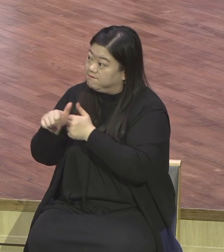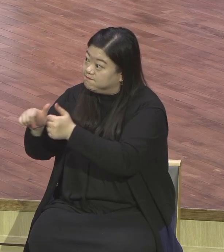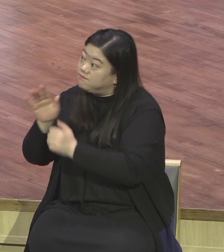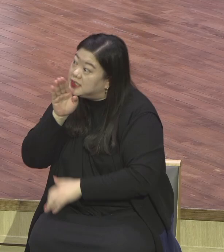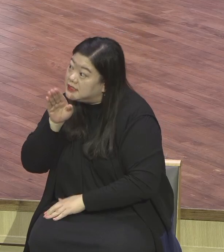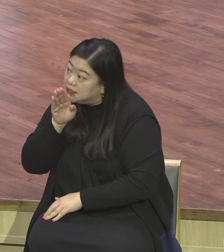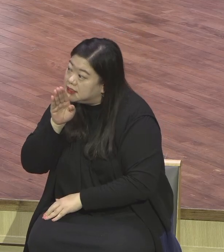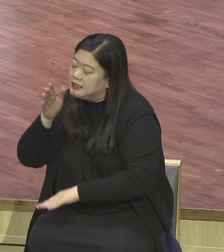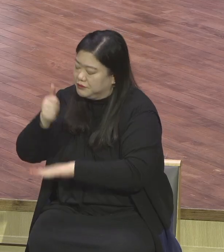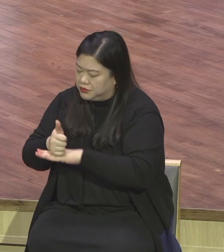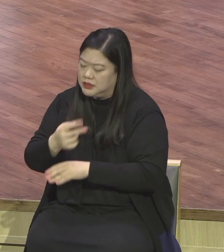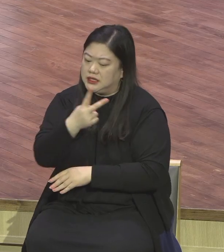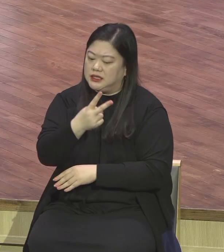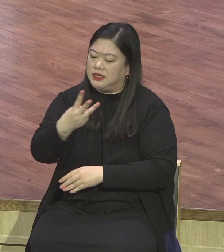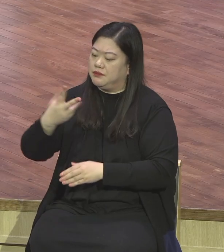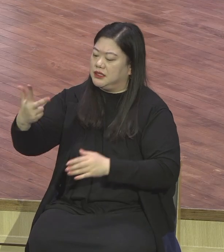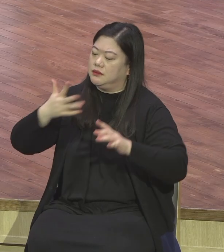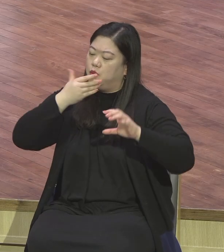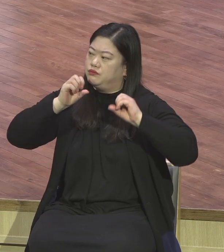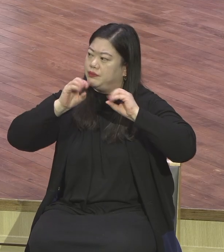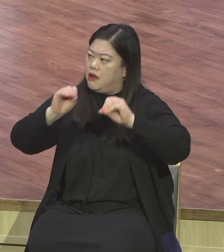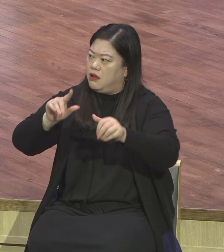있는 주역이 되어야 주옵사사